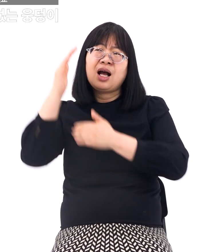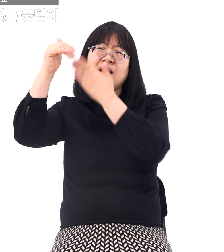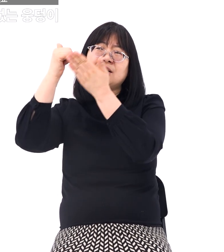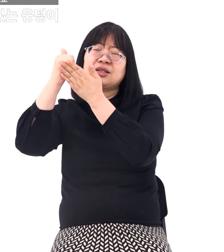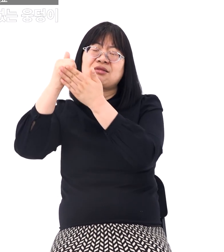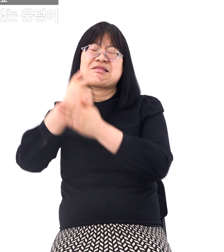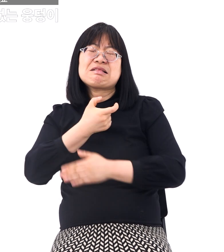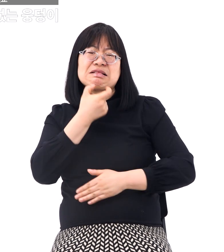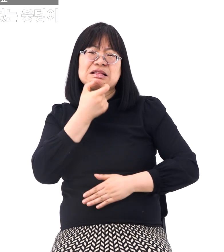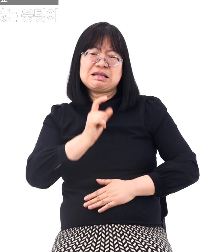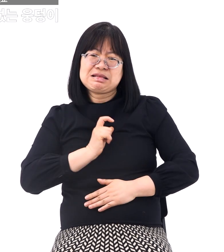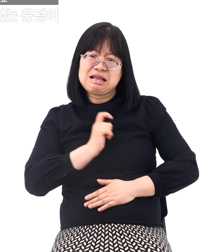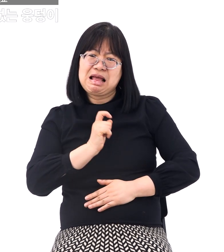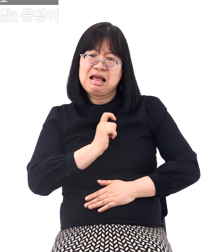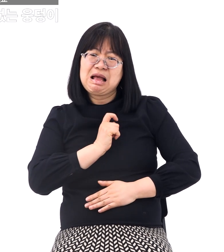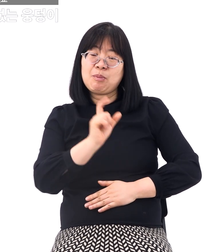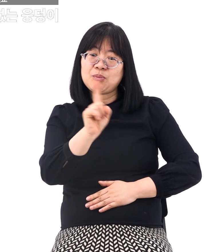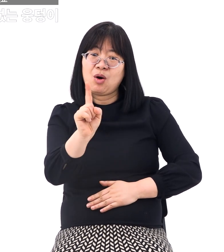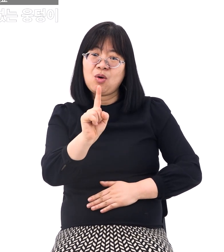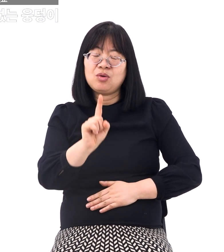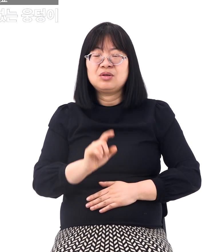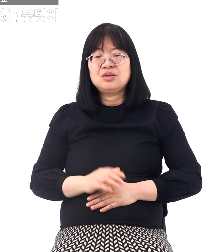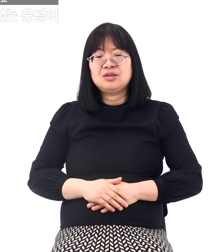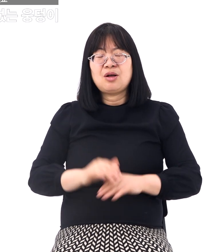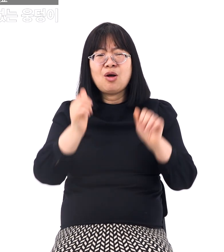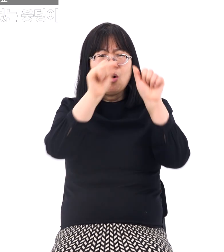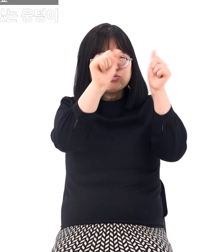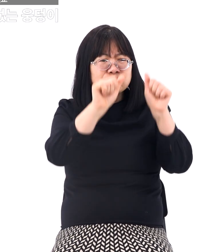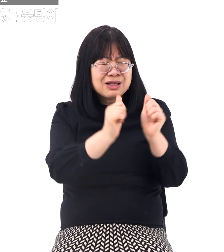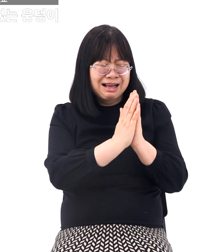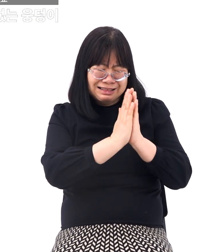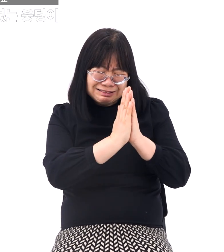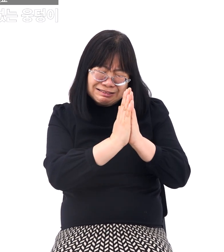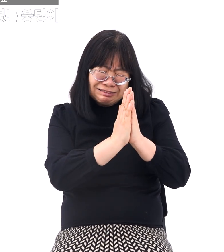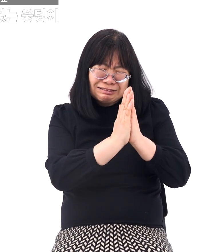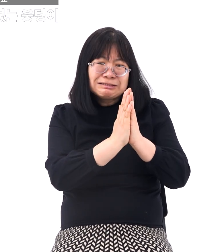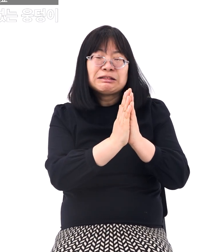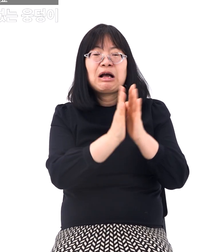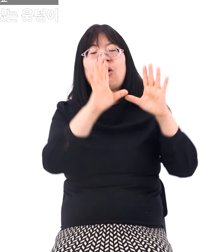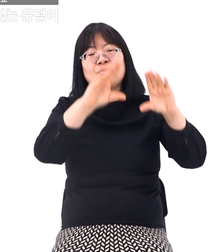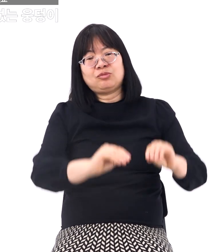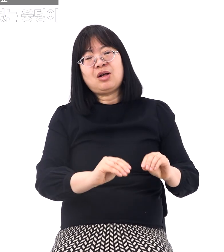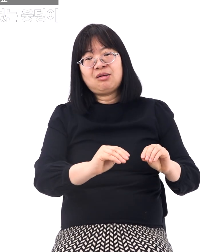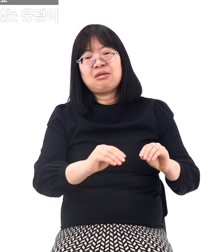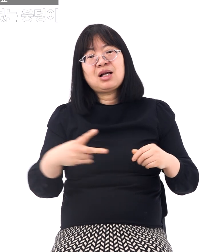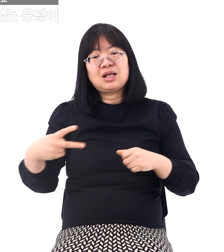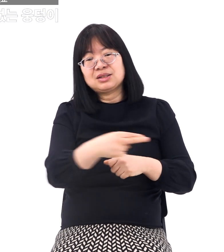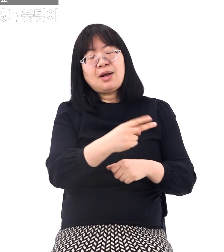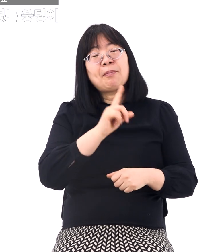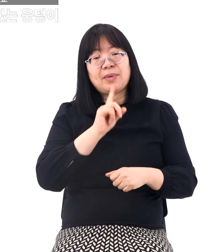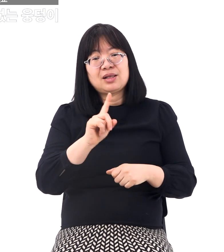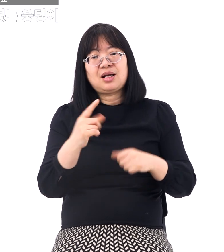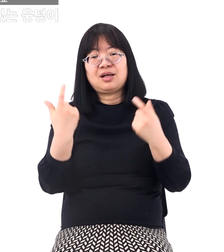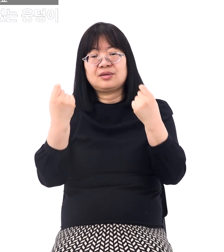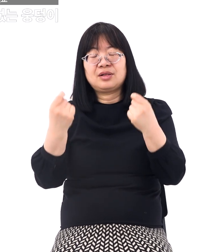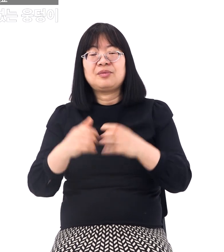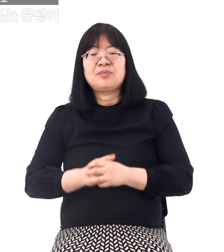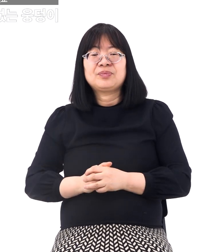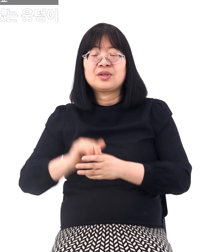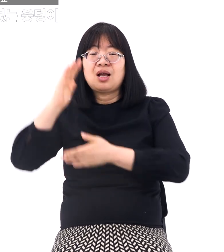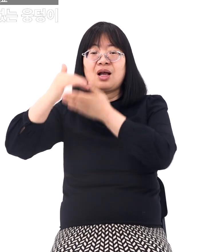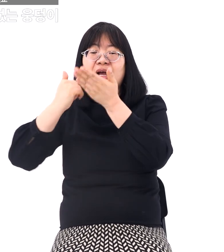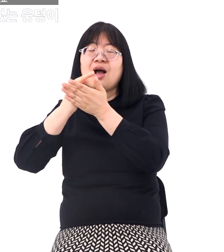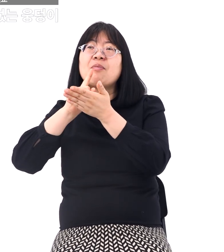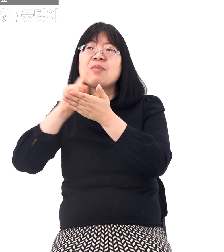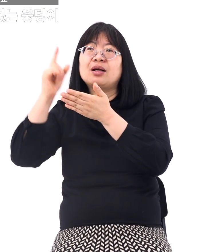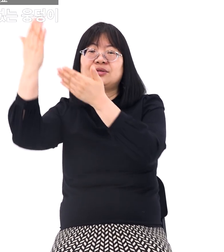하나님께서 싫어하는 우상 숭배를 소멸시키고 끊어낼 것이다. 하나님의